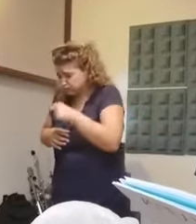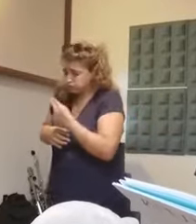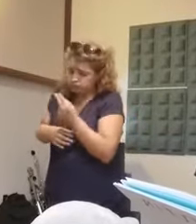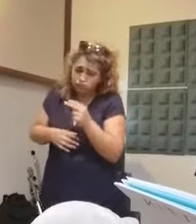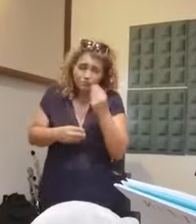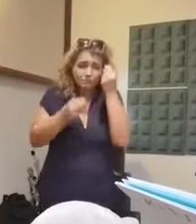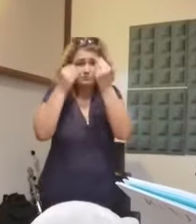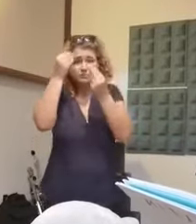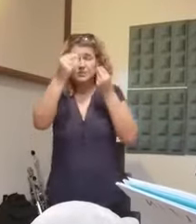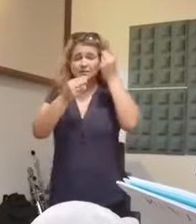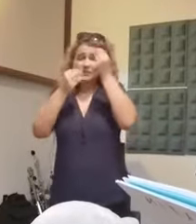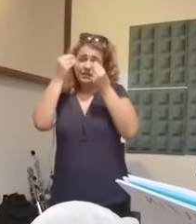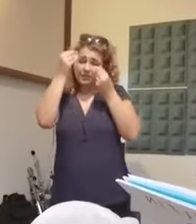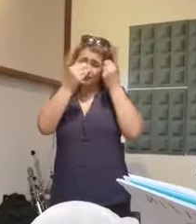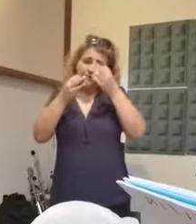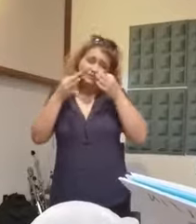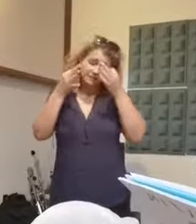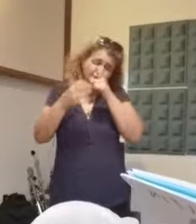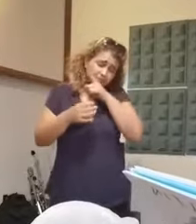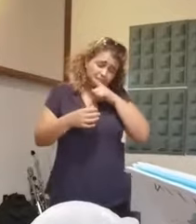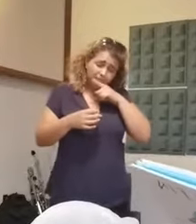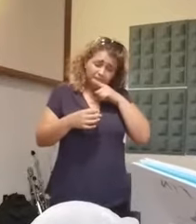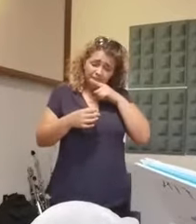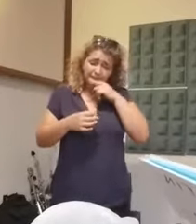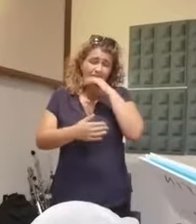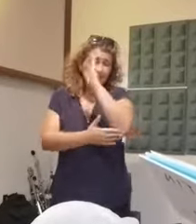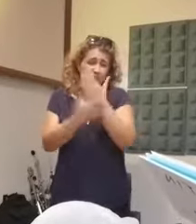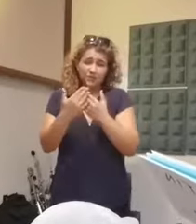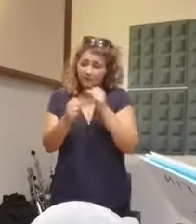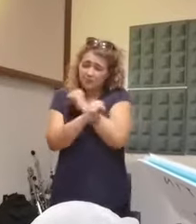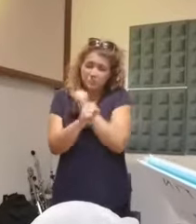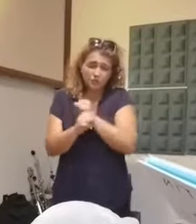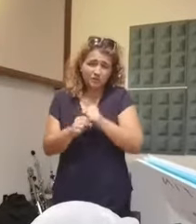Y pensaba con mucho dolor que jamás conseguiría escapar.